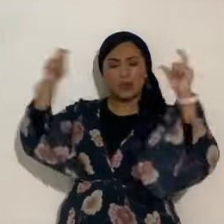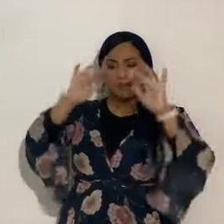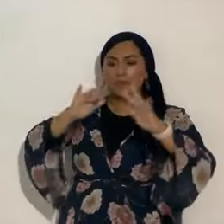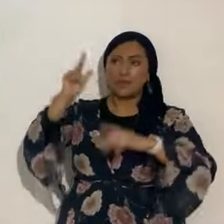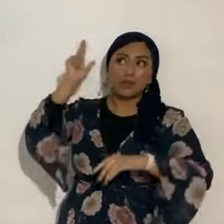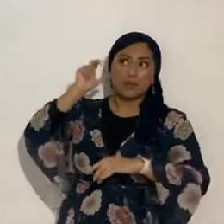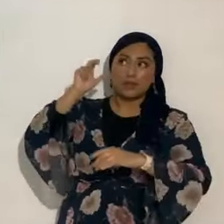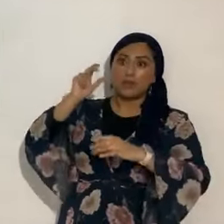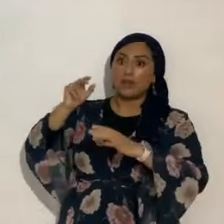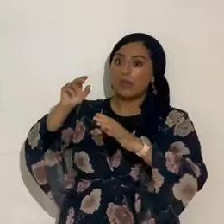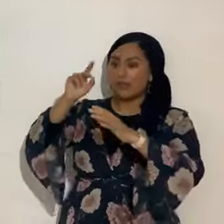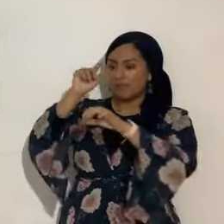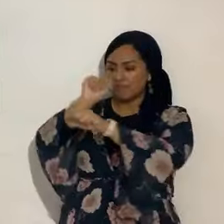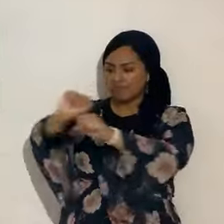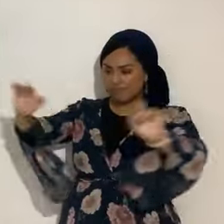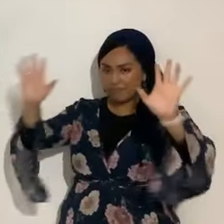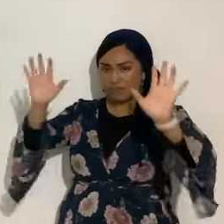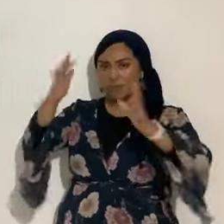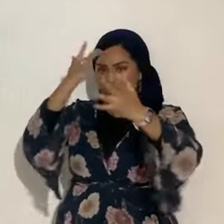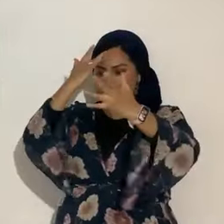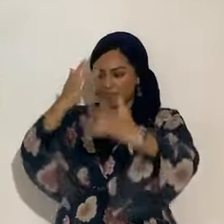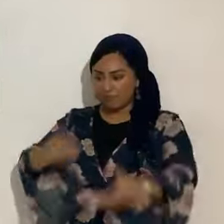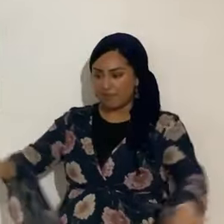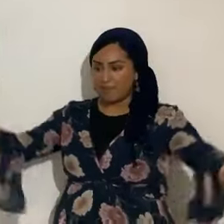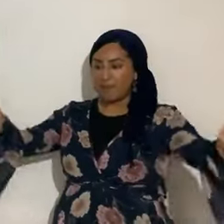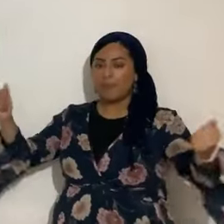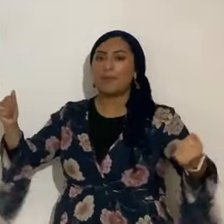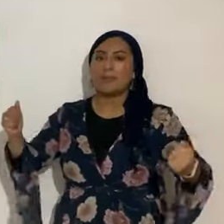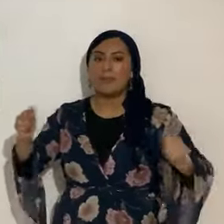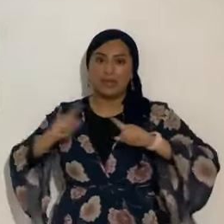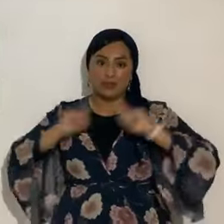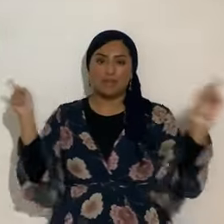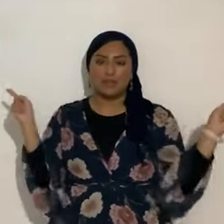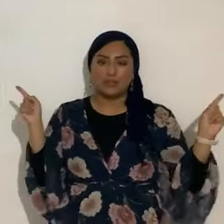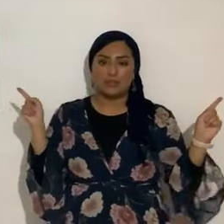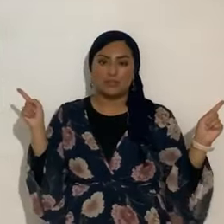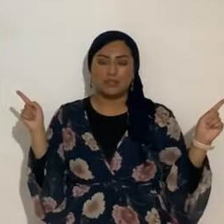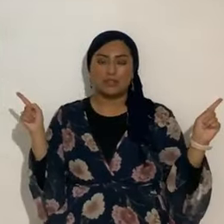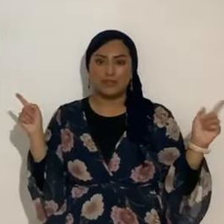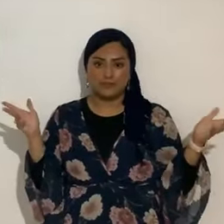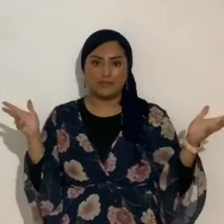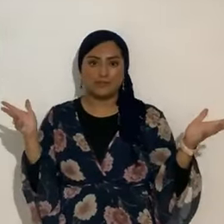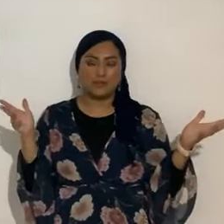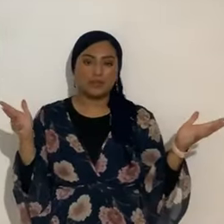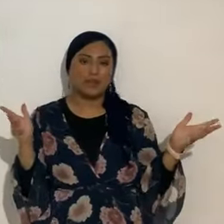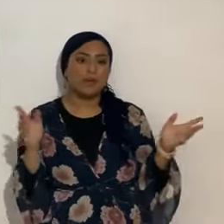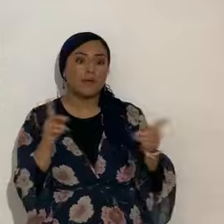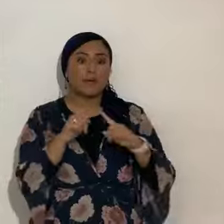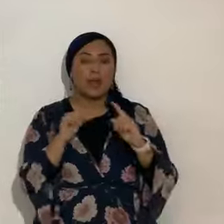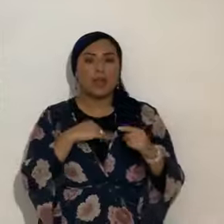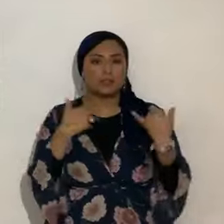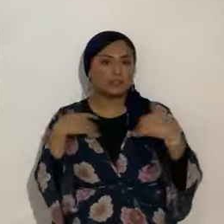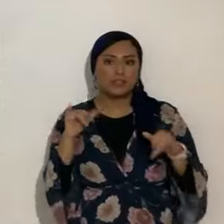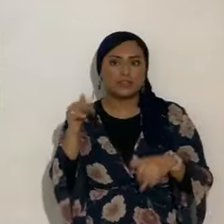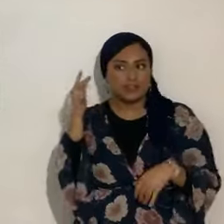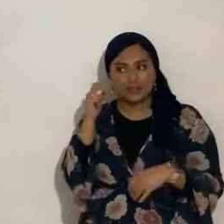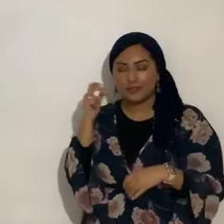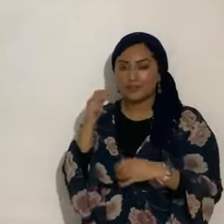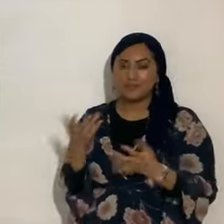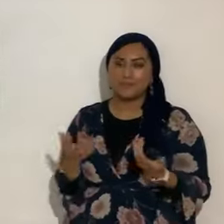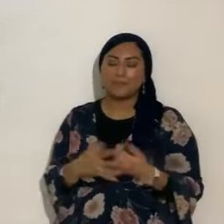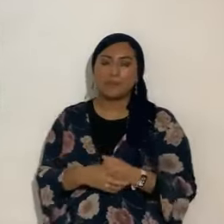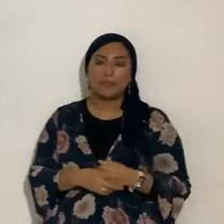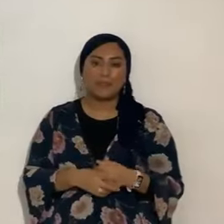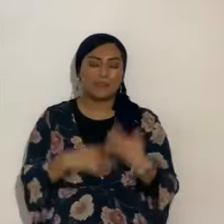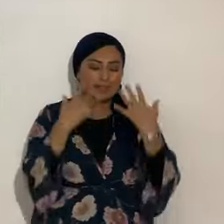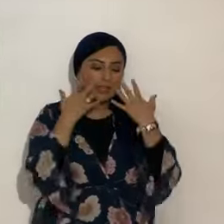me escucha y sana un enfermo. Qué diferencia, ¿verdad? Pero eso lo oí y lo sigo oyendo, desgraciadamente.